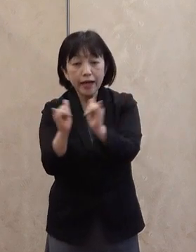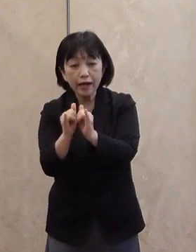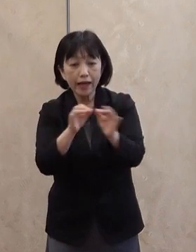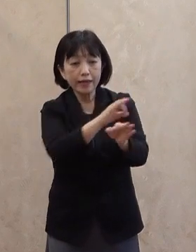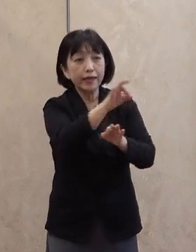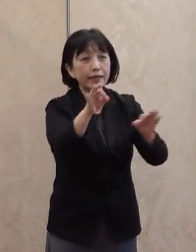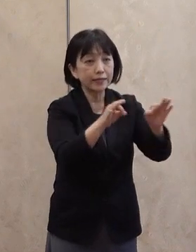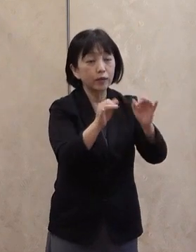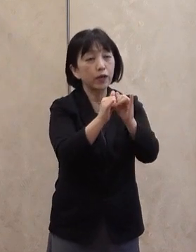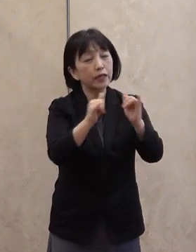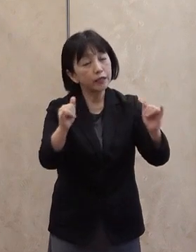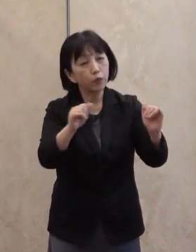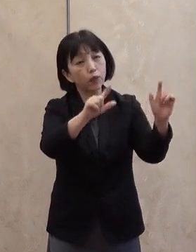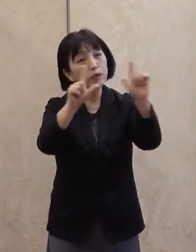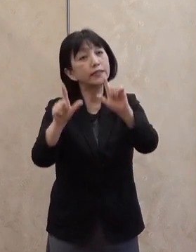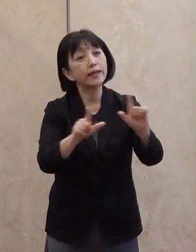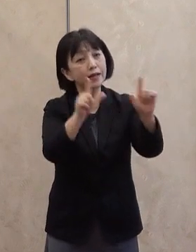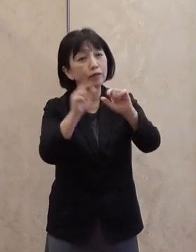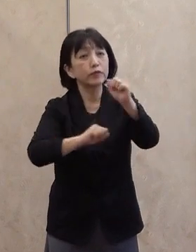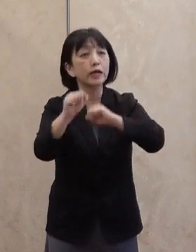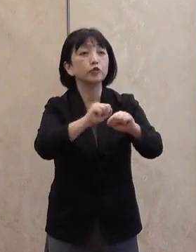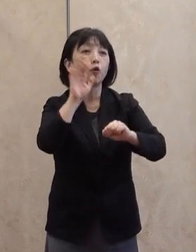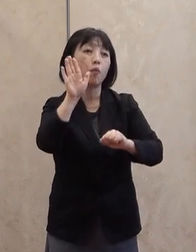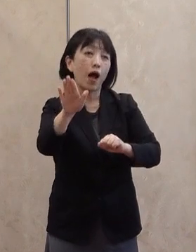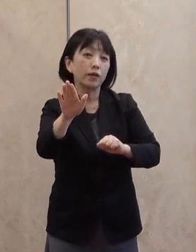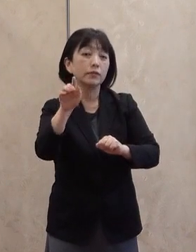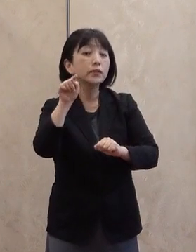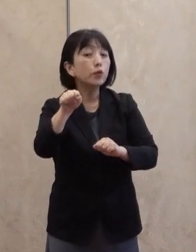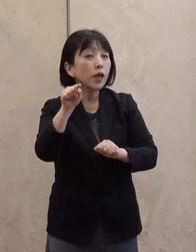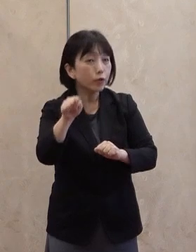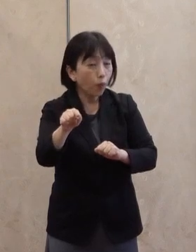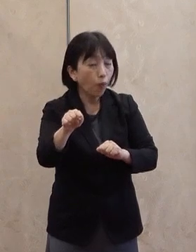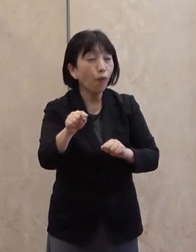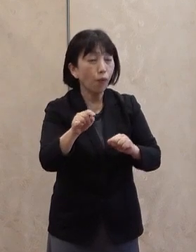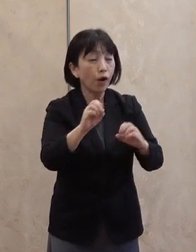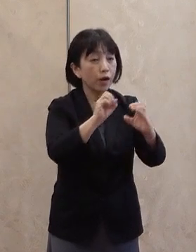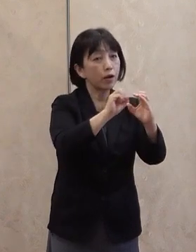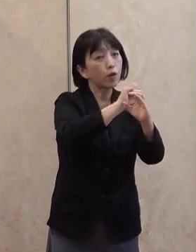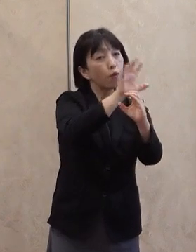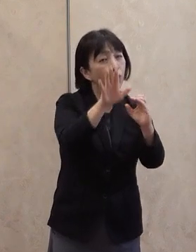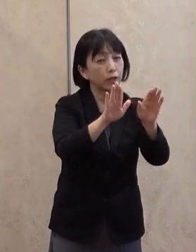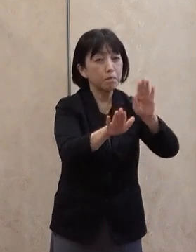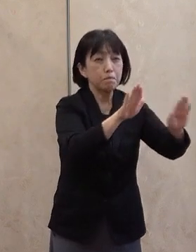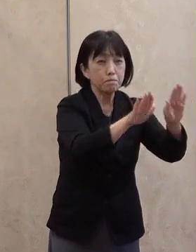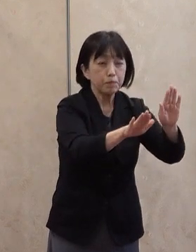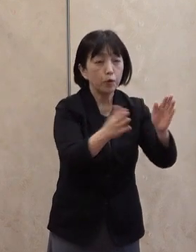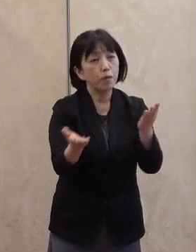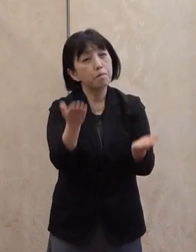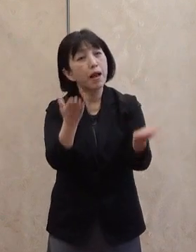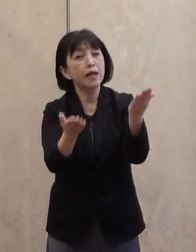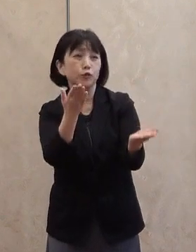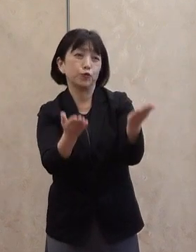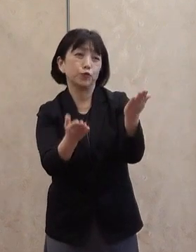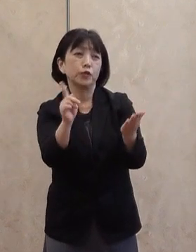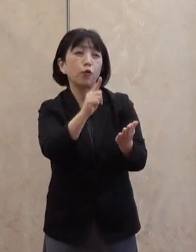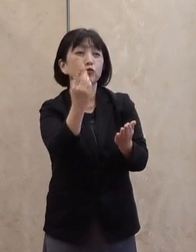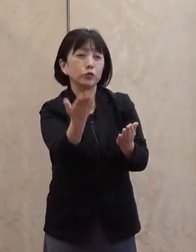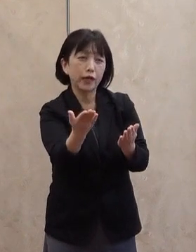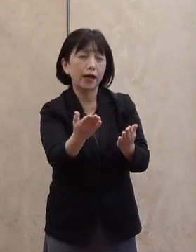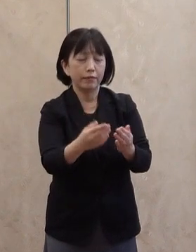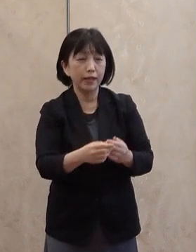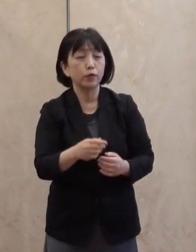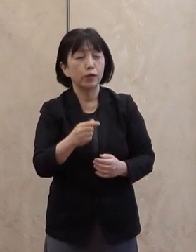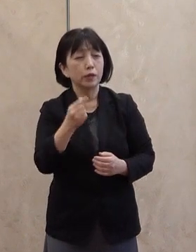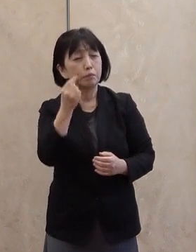そういった人の生活活動というのもあって、そことこのコロナをどう、こうバランスを取っていくのかという非常に難しい課題ですけれども